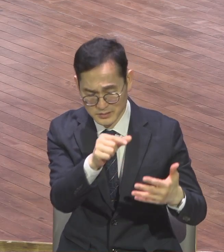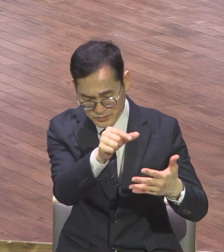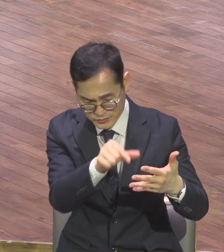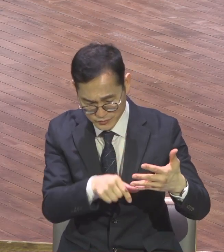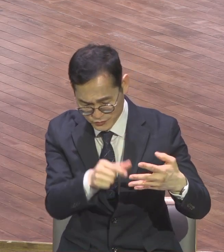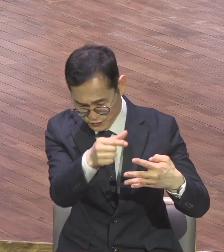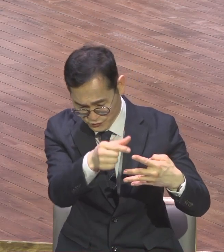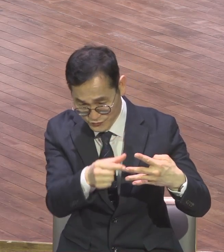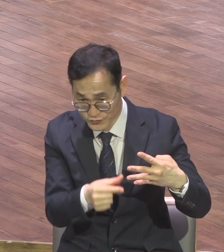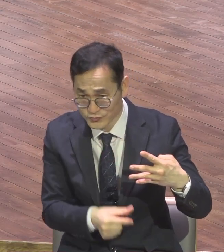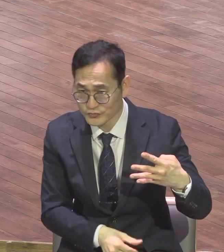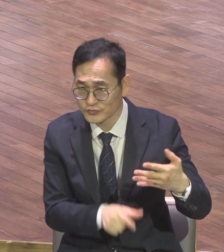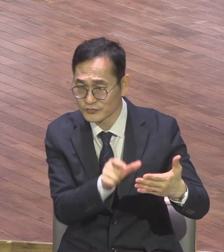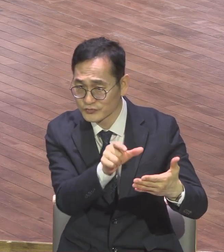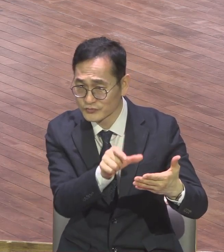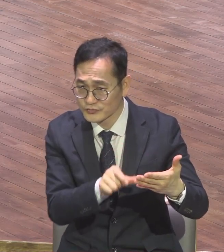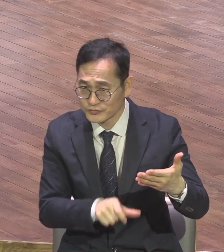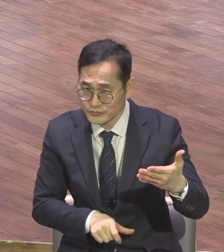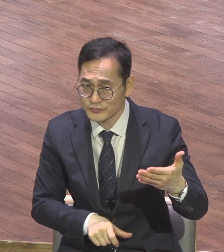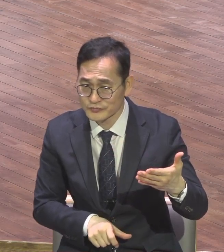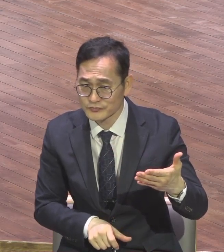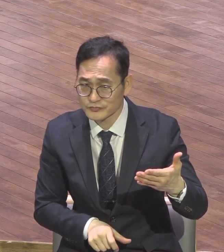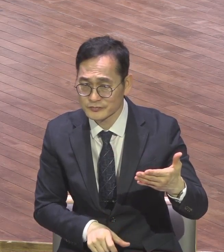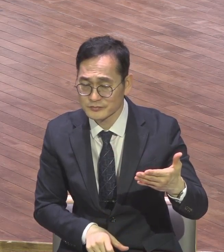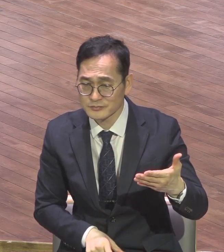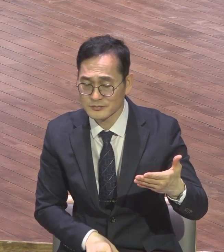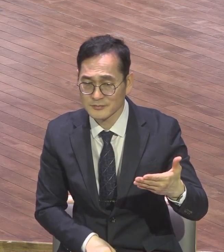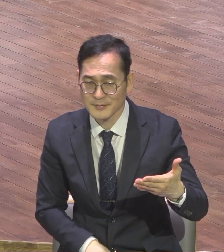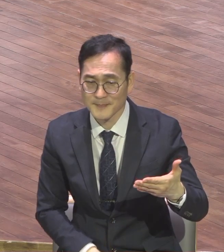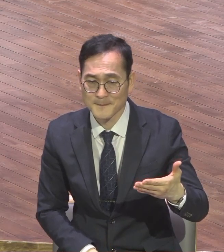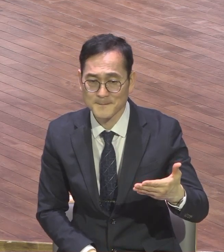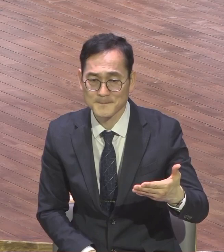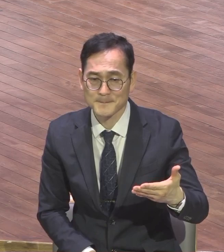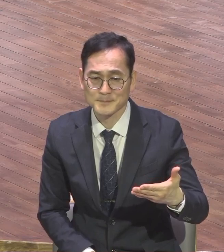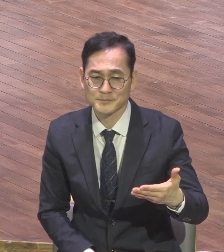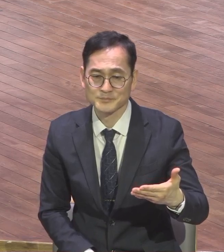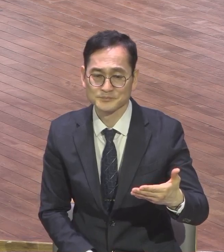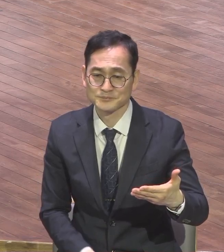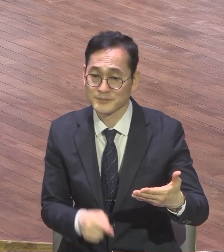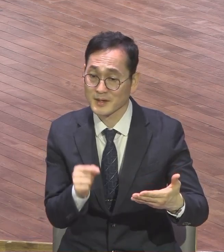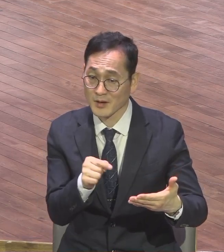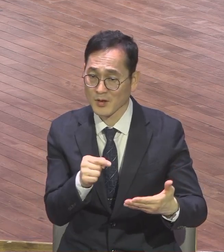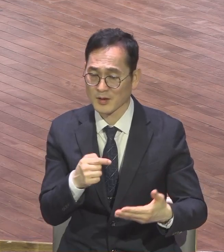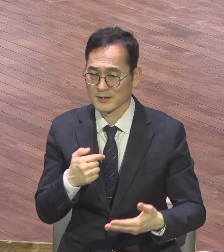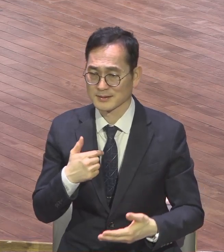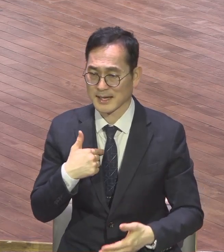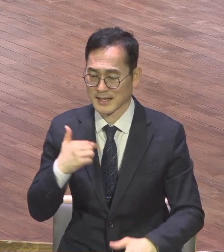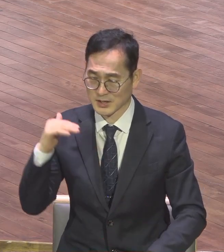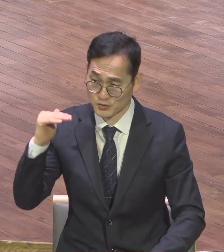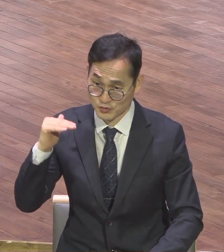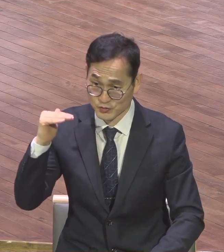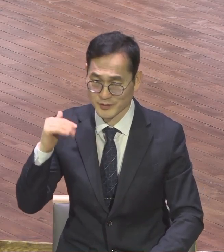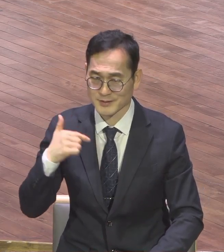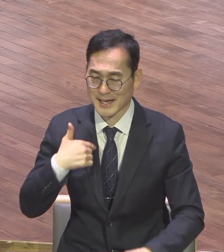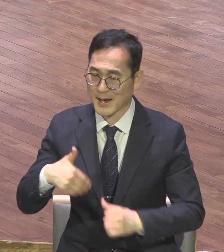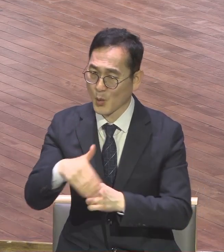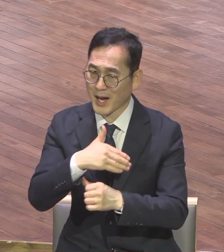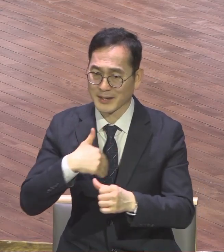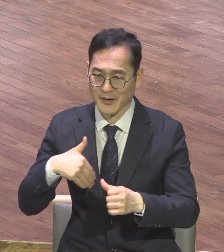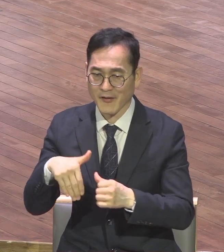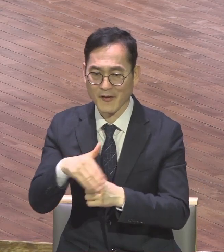나와야지. 여러분, 그렇게 되면요, 어떻게 되느냐. 나의 수준, 나의 환경을